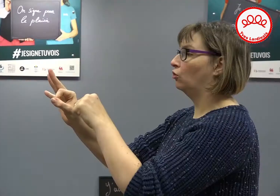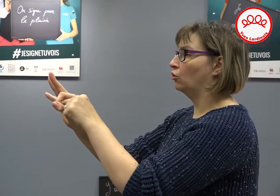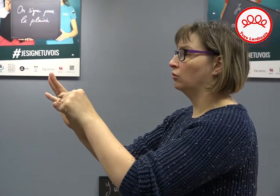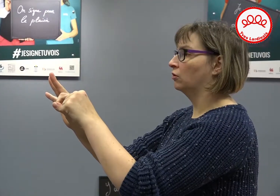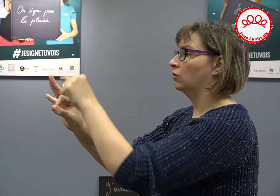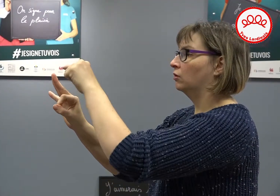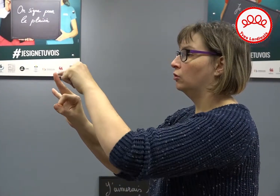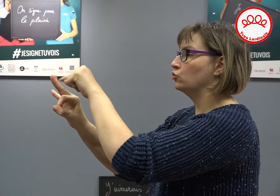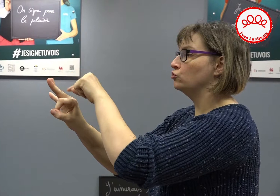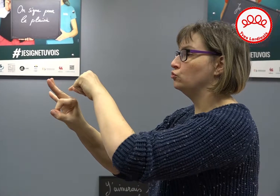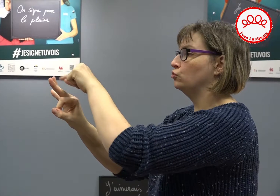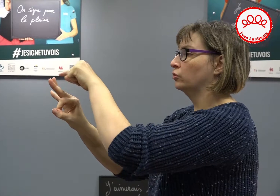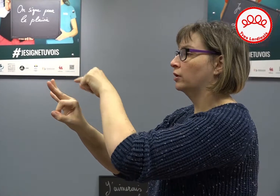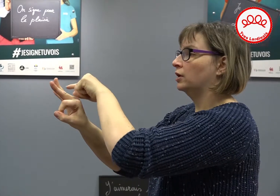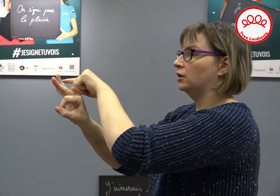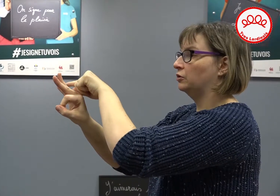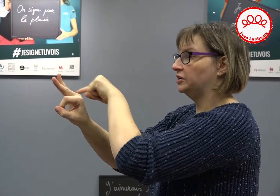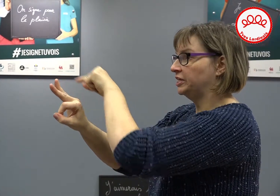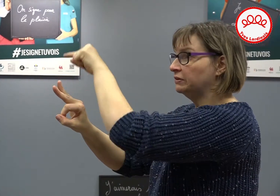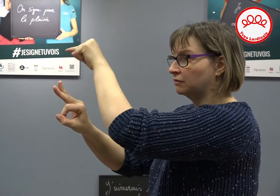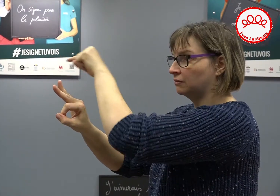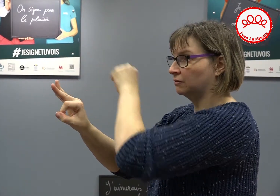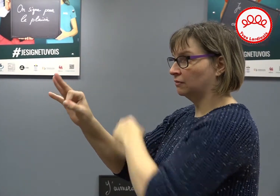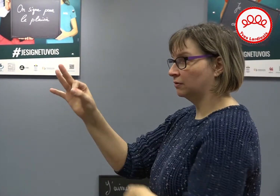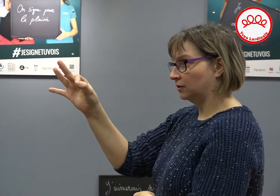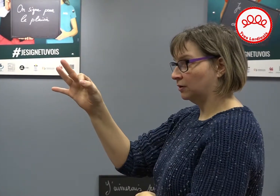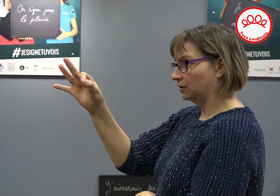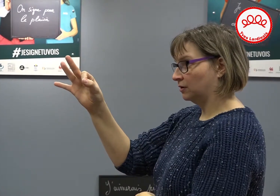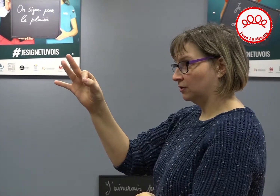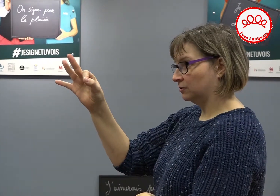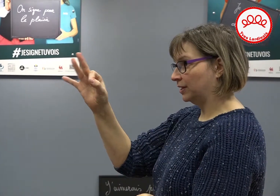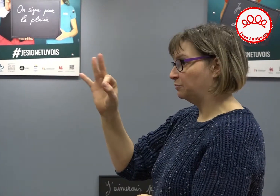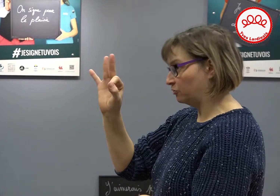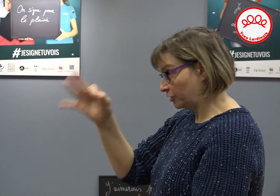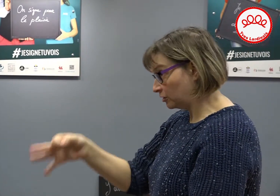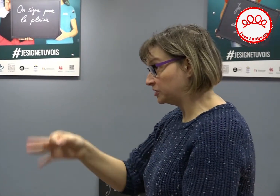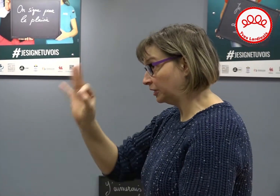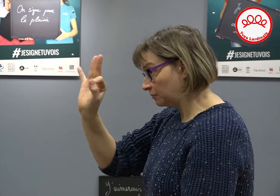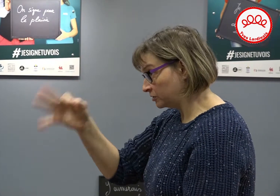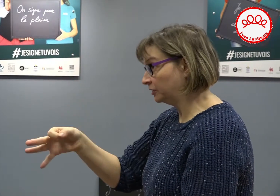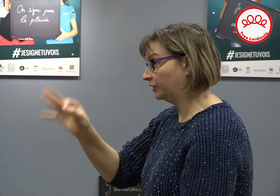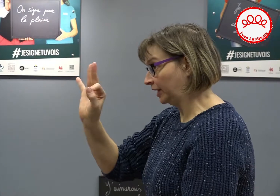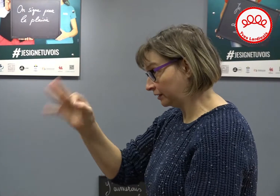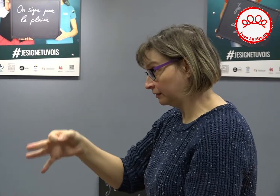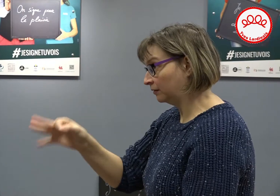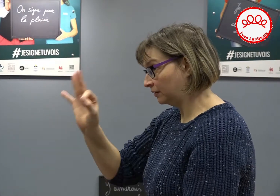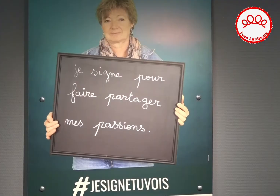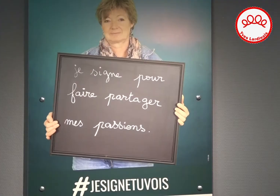des signes ? Essayer peut-être un peu plus de développer ça, parce que c'est très important. On a besoin de communiquer avec ces personnes-là, tout comme elles ont besoin de communiquer avec nous pour bien